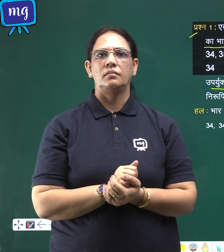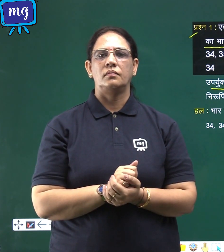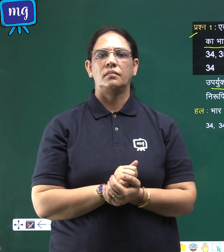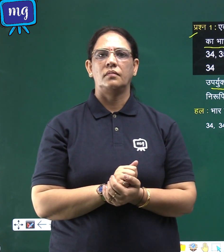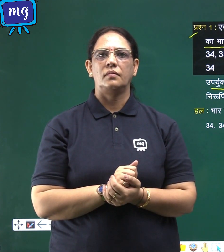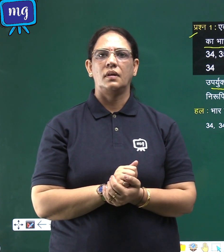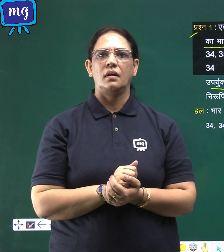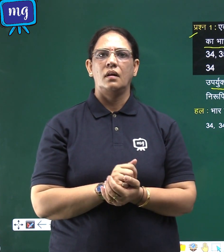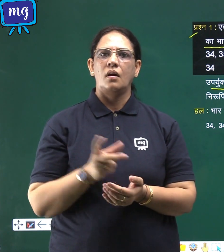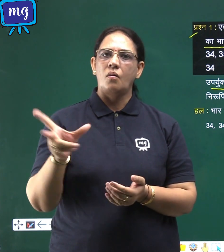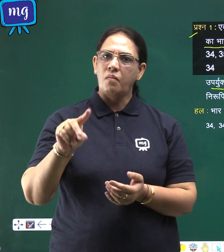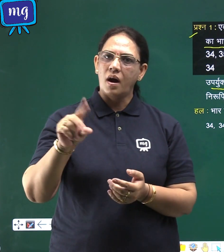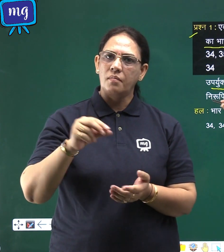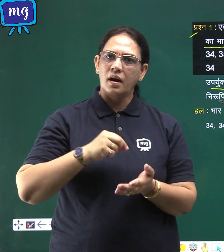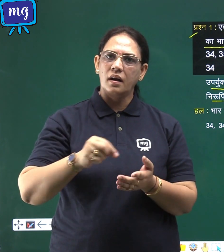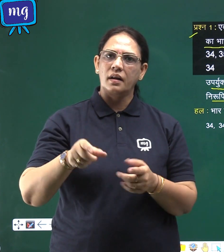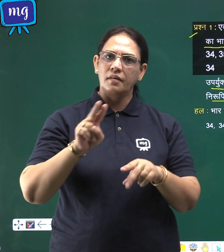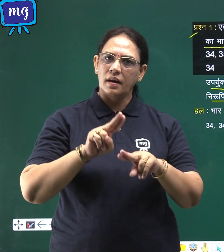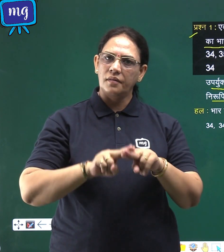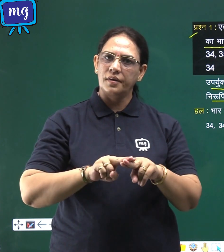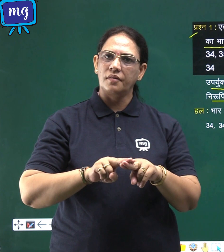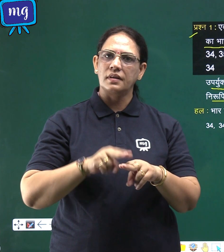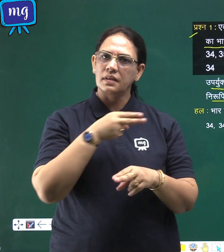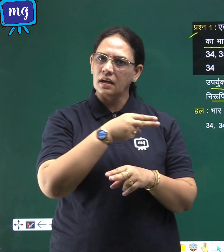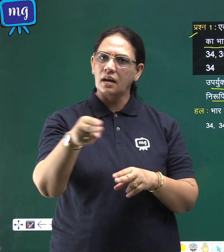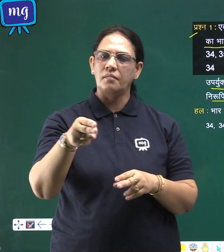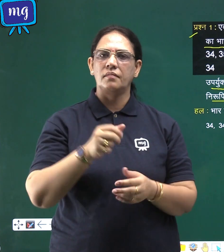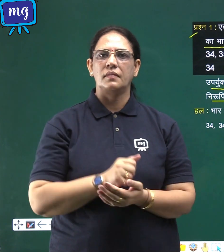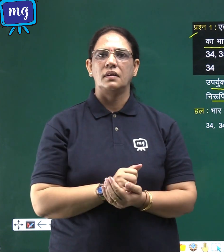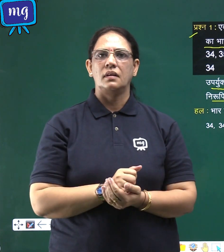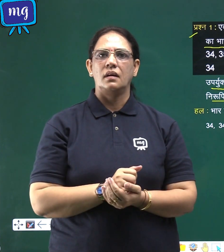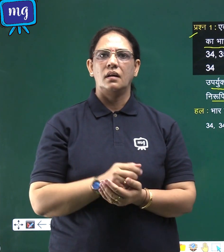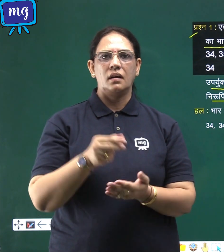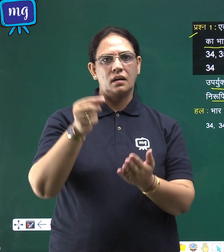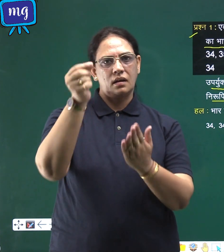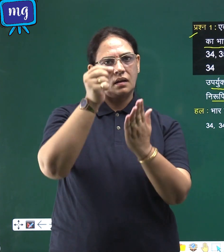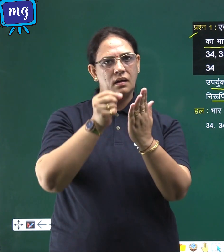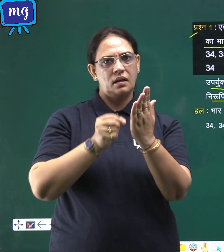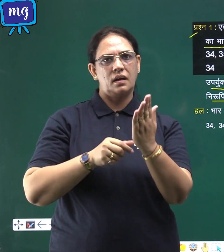बारमबार सार्णी में निरुपित कीजिए